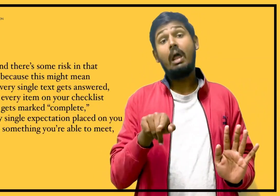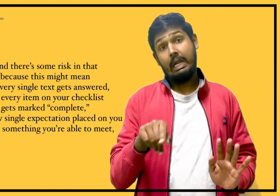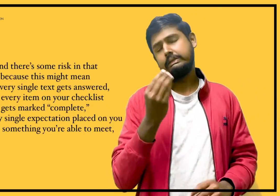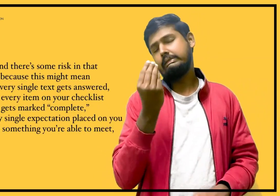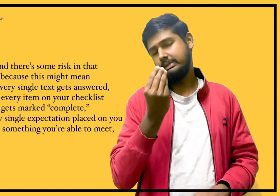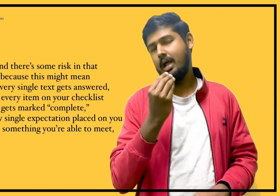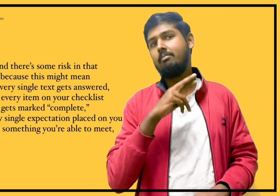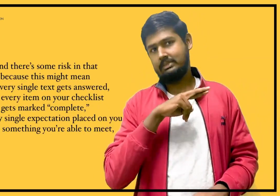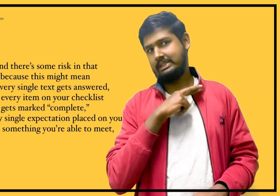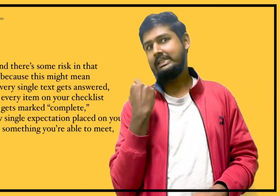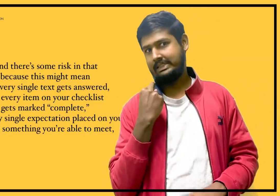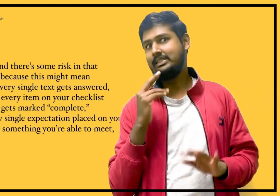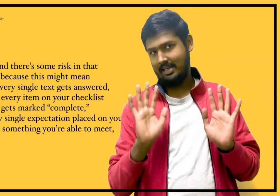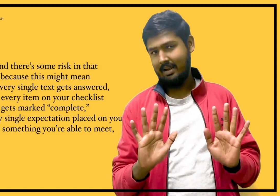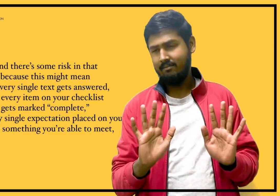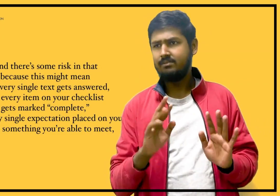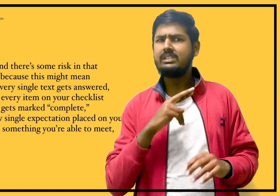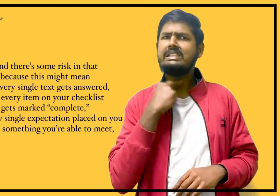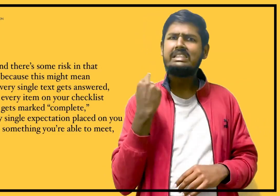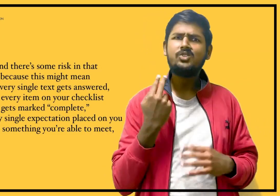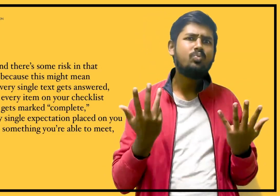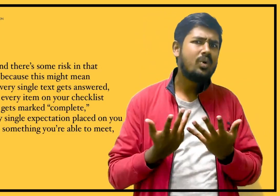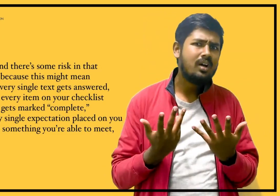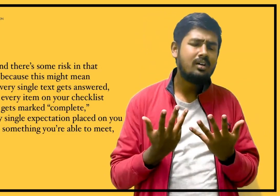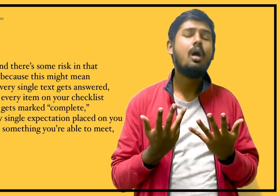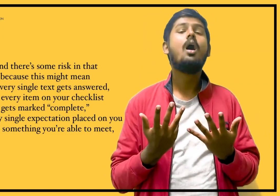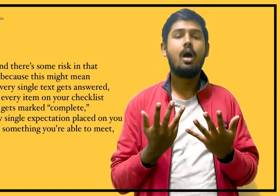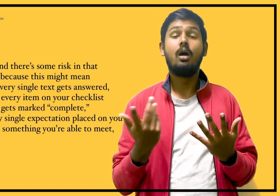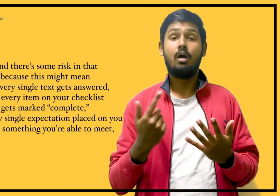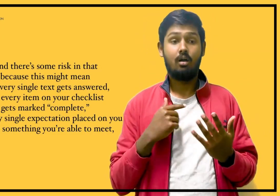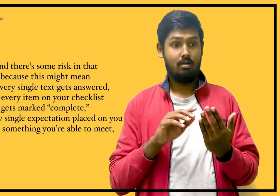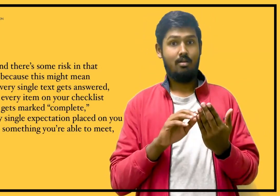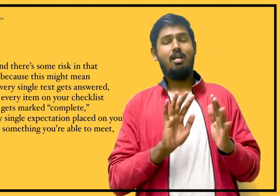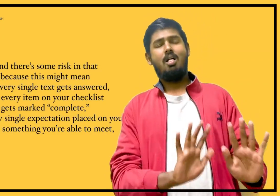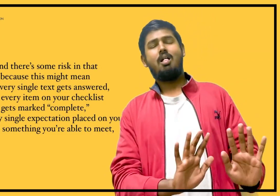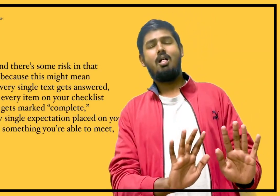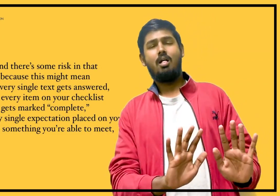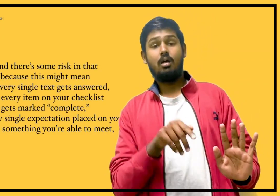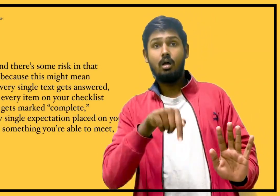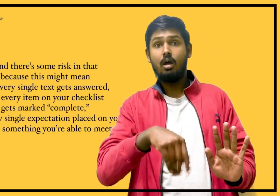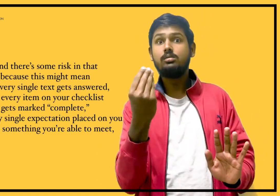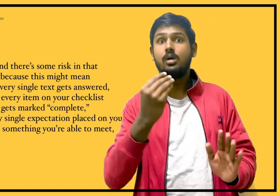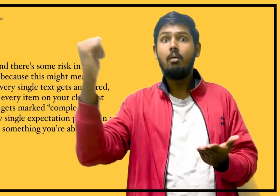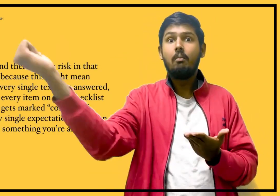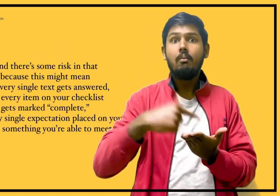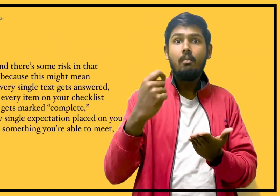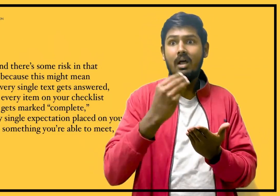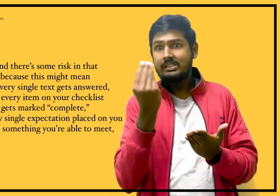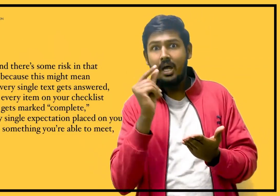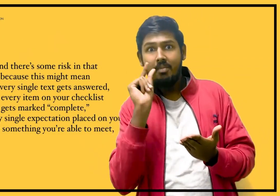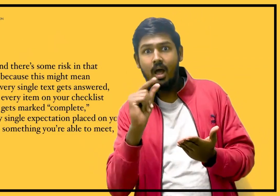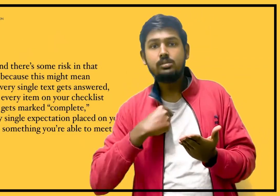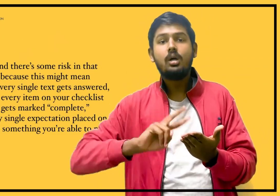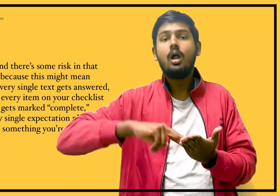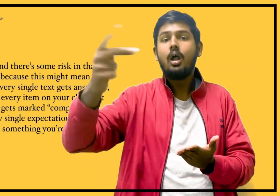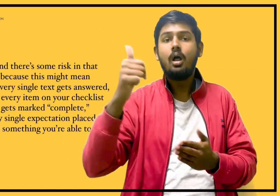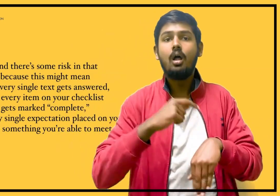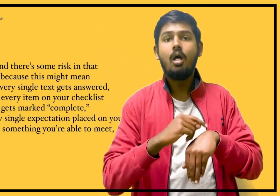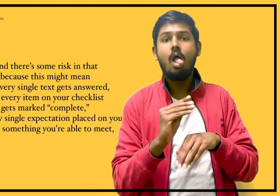पिछड़ जाऊंगा। हाँ, इसमें कुछ जोखिम हो सकता है कि जैसे मानिए आपने किसी काम में थोड़ा विलम्ब किया, आपने